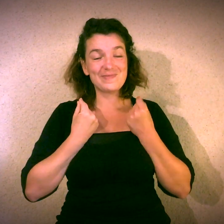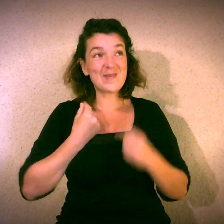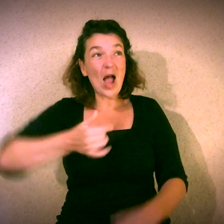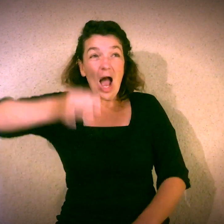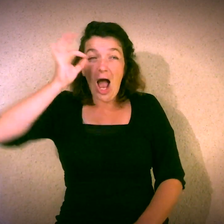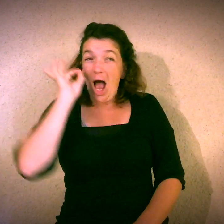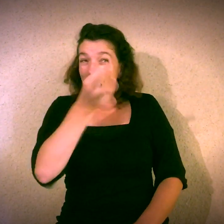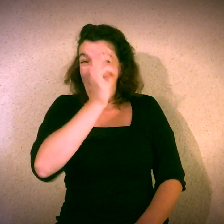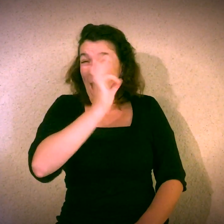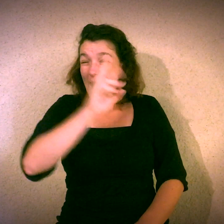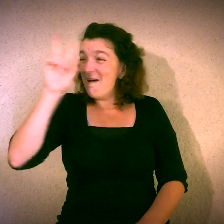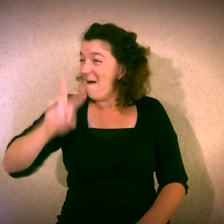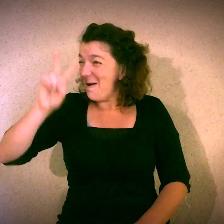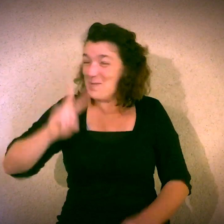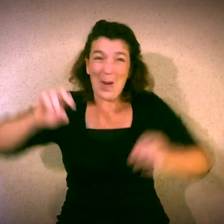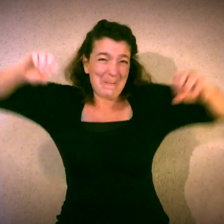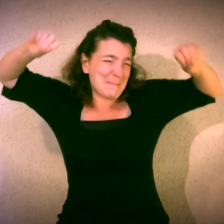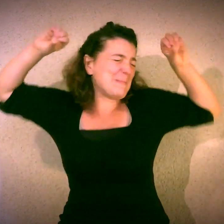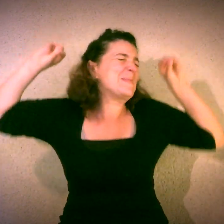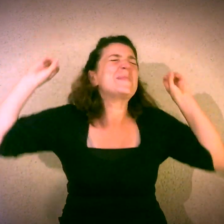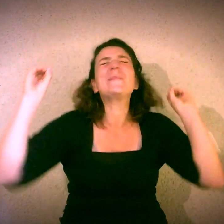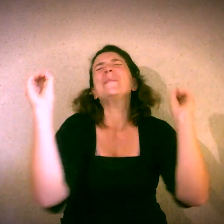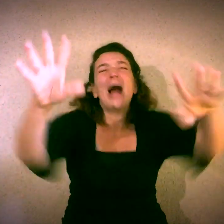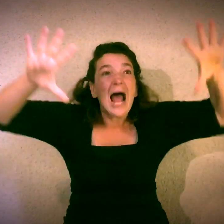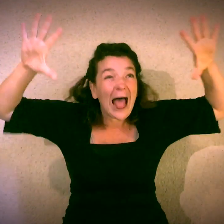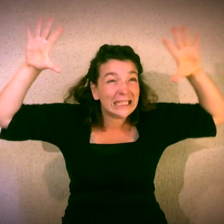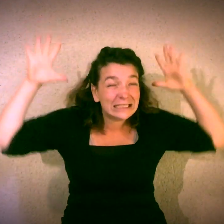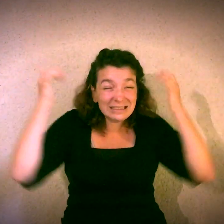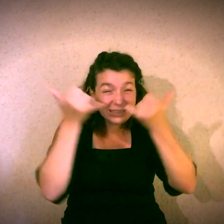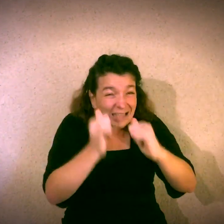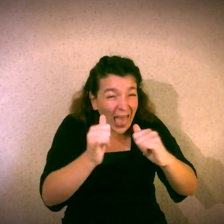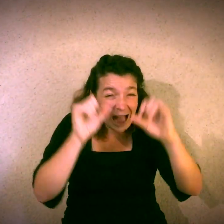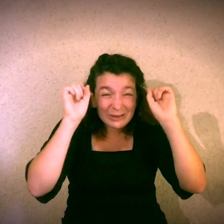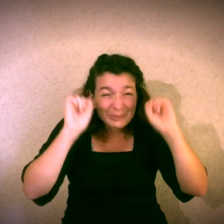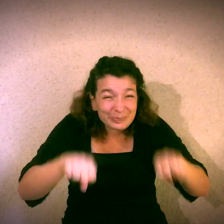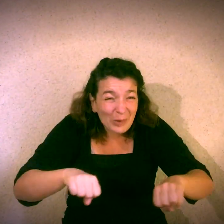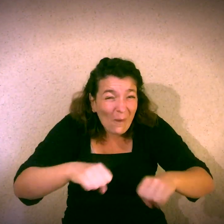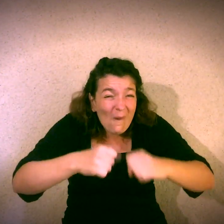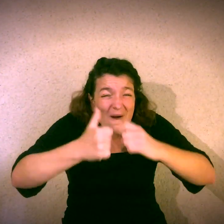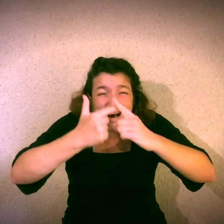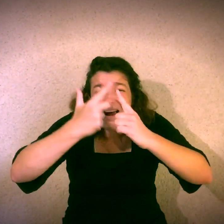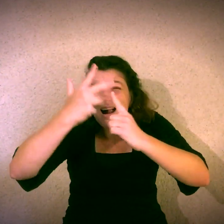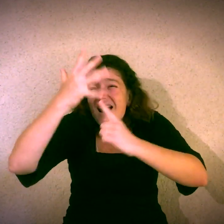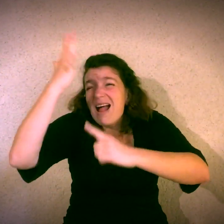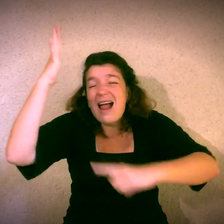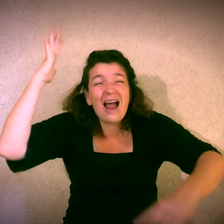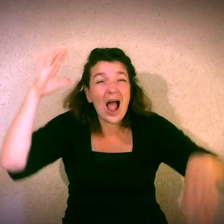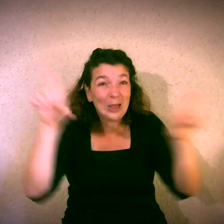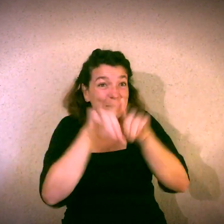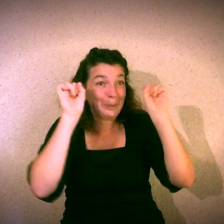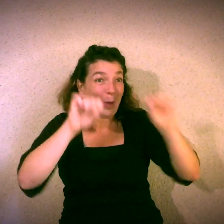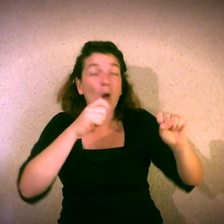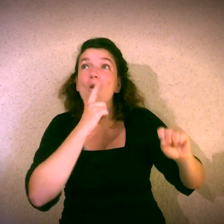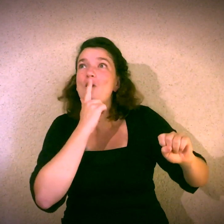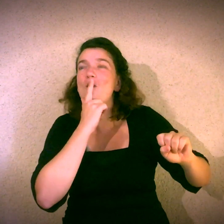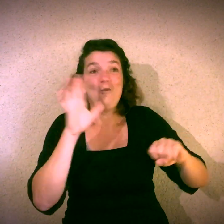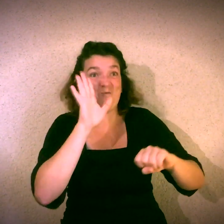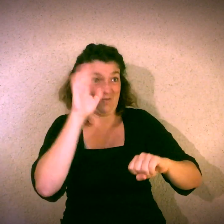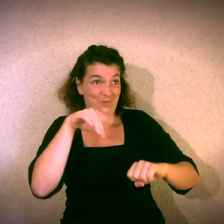Oui, approuva Chaboudot. Une chaise, c'est vraiment magique. Mais c'est aussi très pratique. Si tu montes